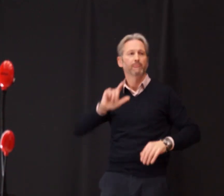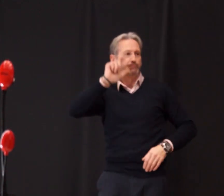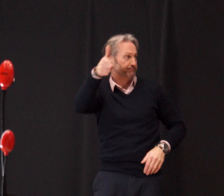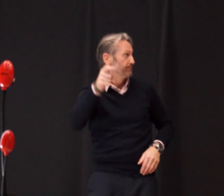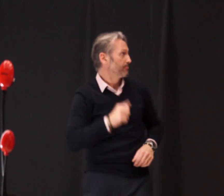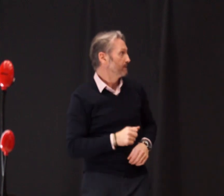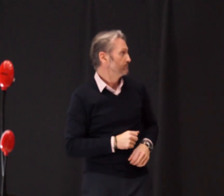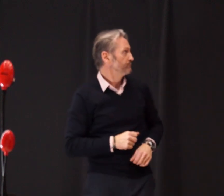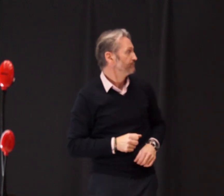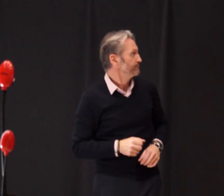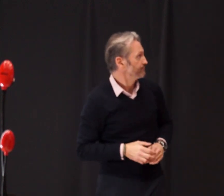Et